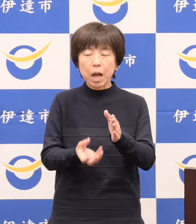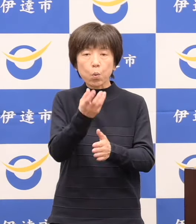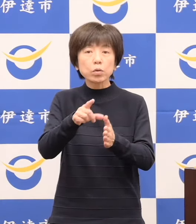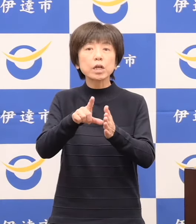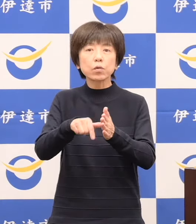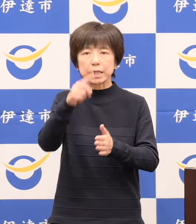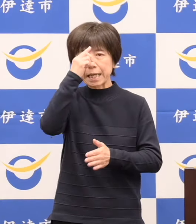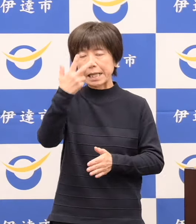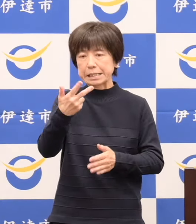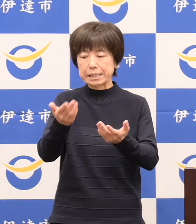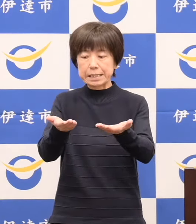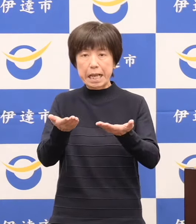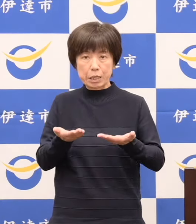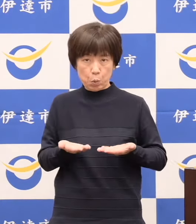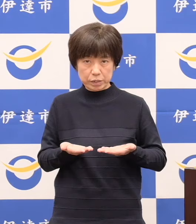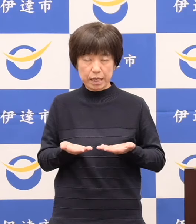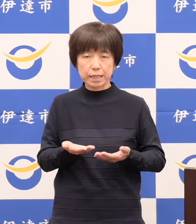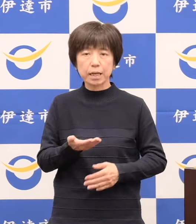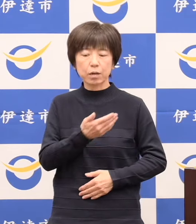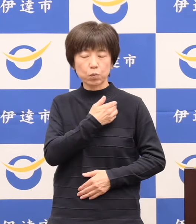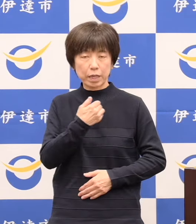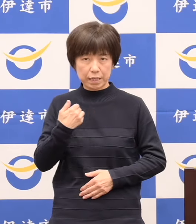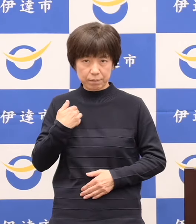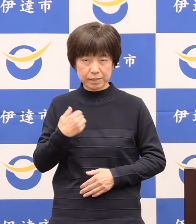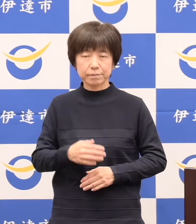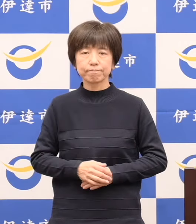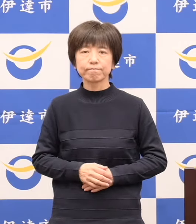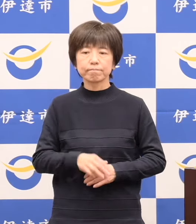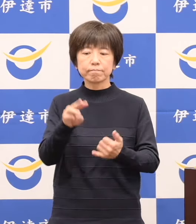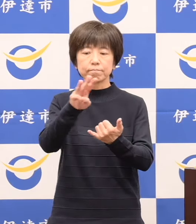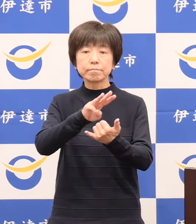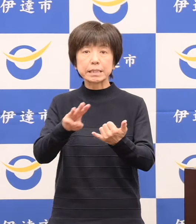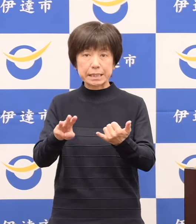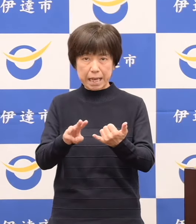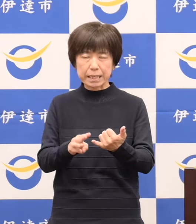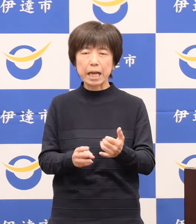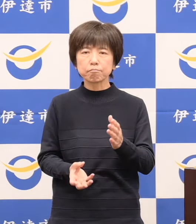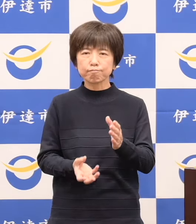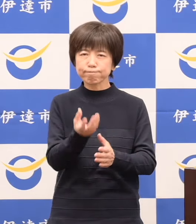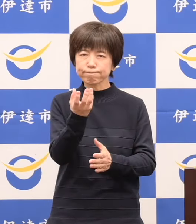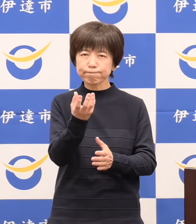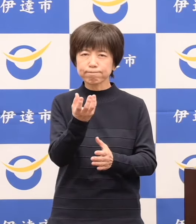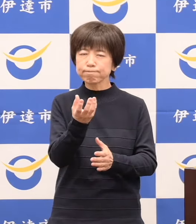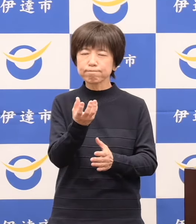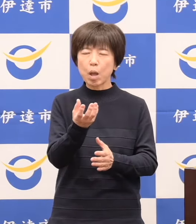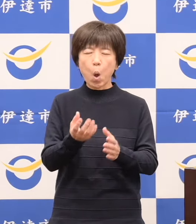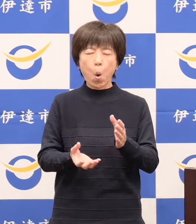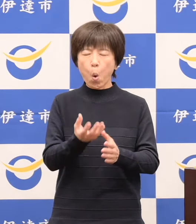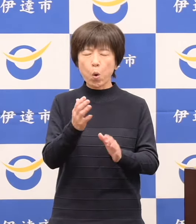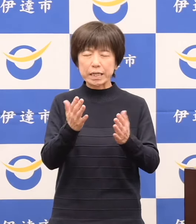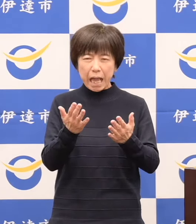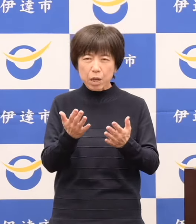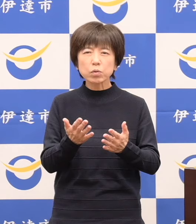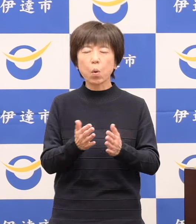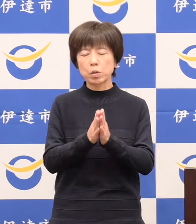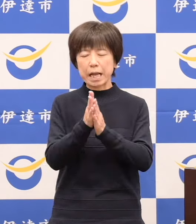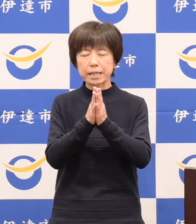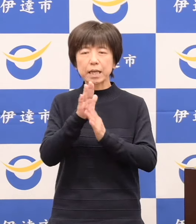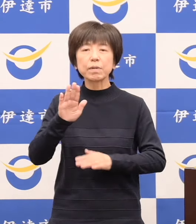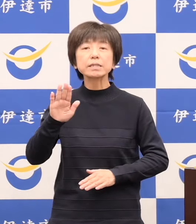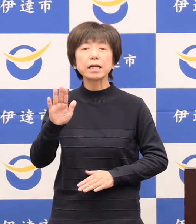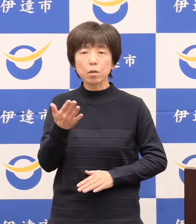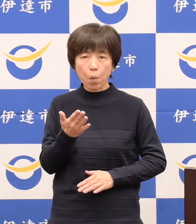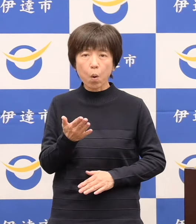けるということになっております。災害、これは起きないことを願っておりますが、いざ災害になったとき